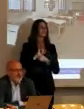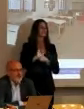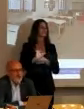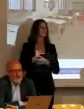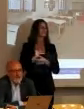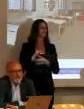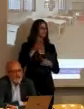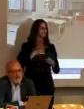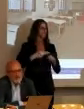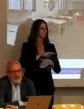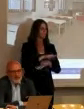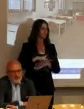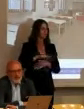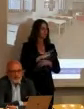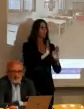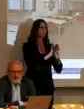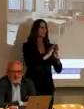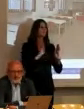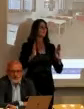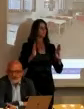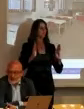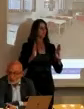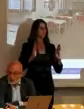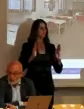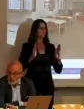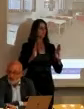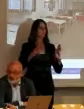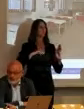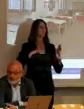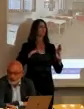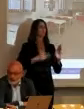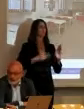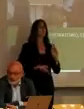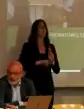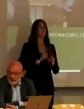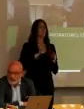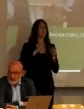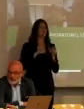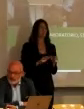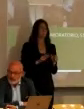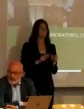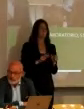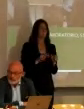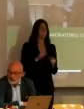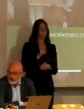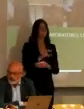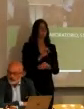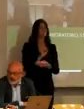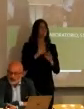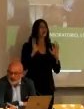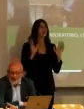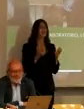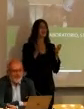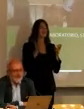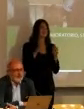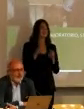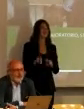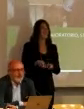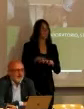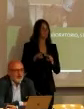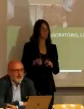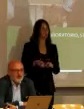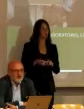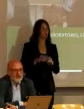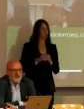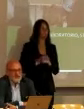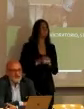Roma in discipline storico-artistiche e archeologiche, che sta a Piazza Esedra. E qui vedete nella slide un altro